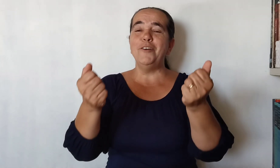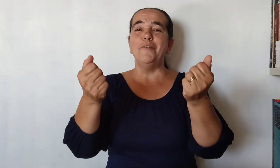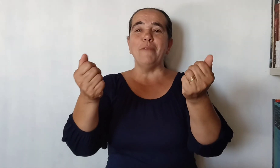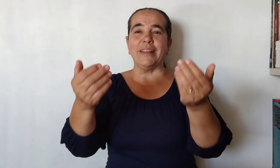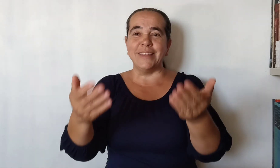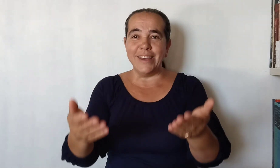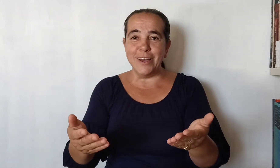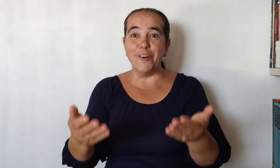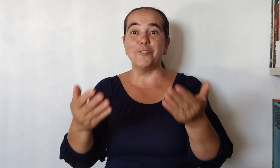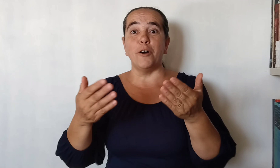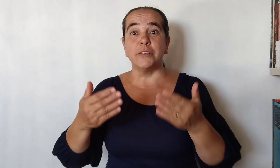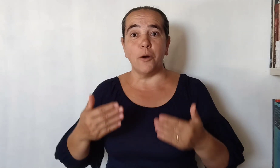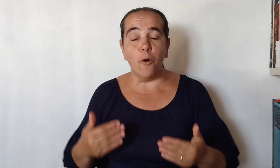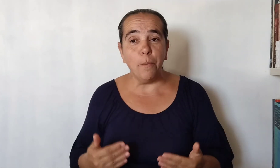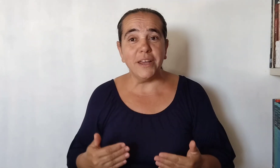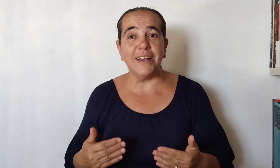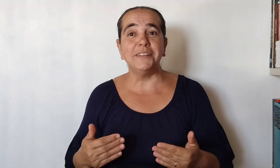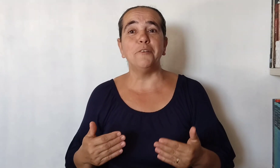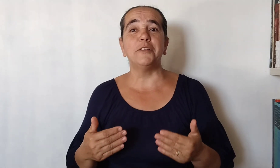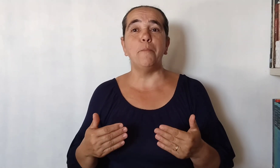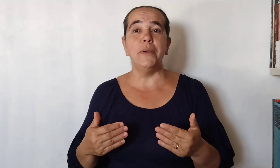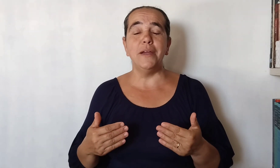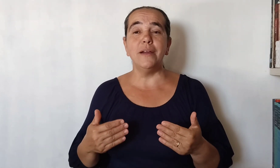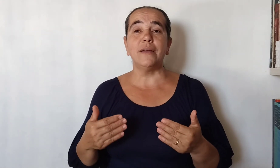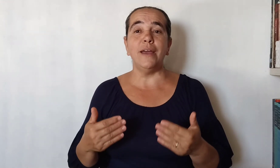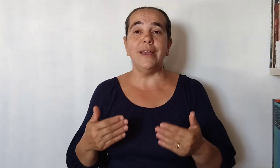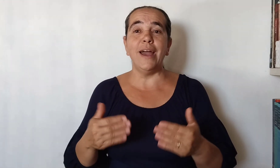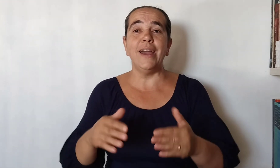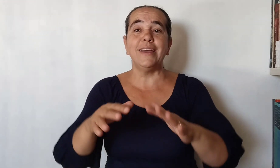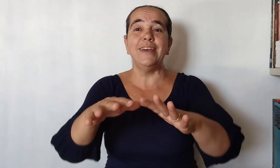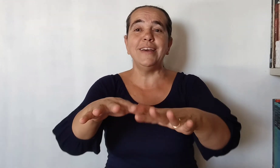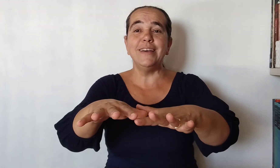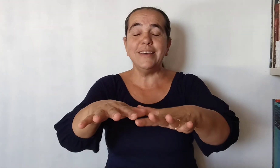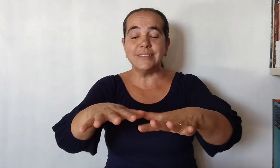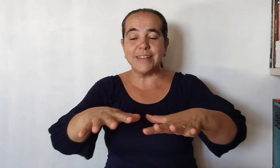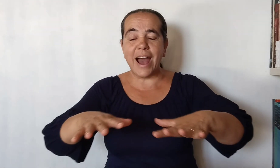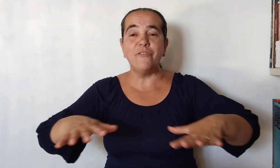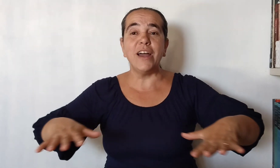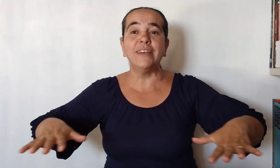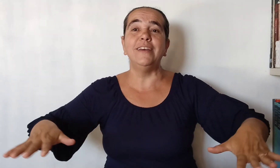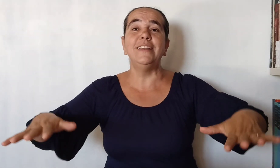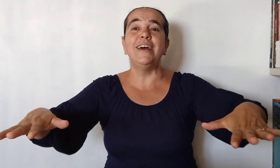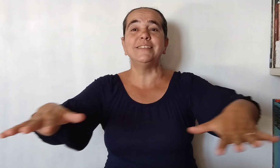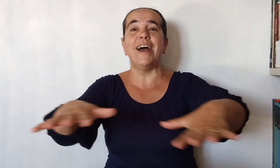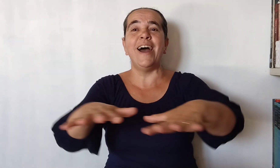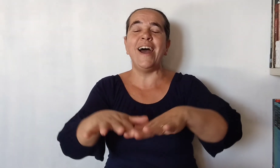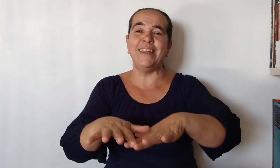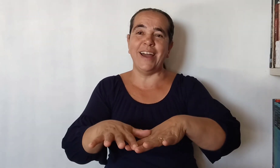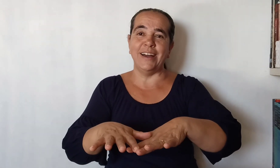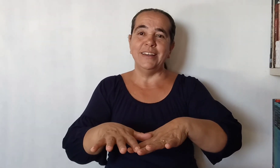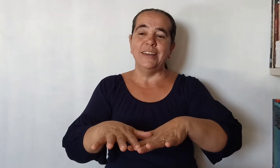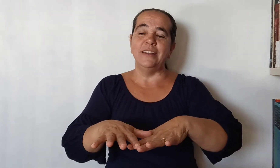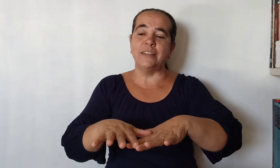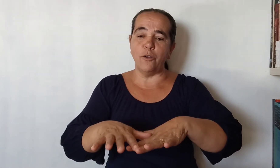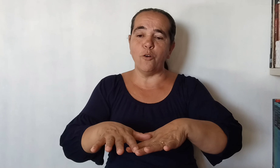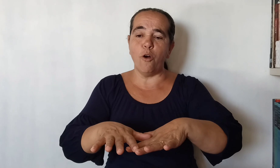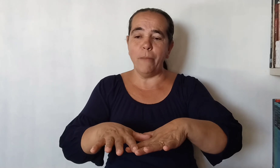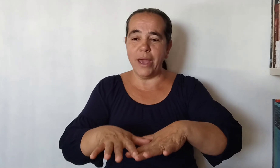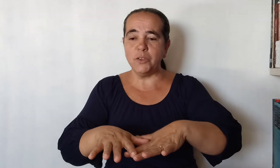Evangelho, Mateus, nossa obrigação saber quem é que estava aqui nessa área. Então, eu